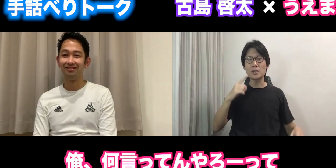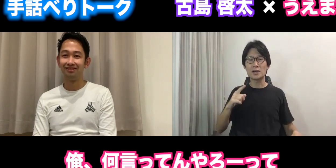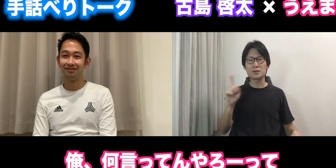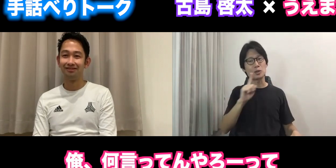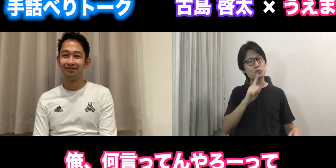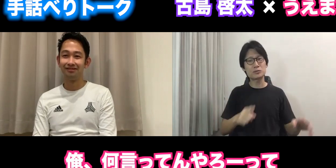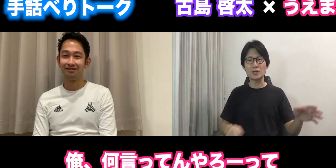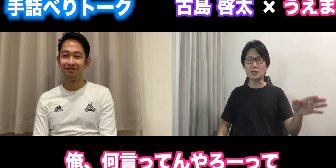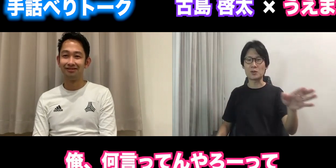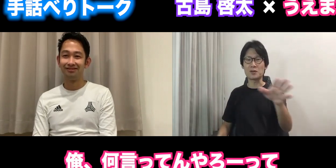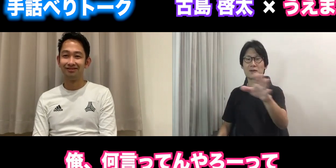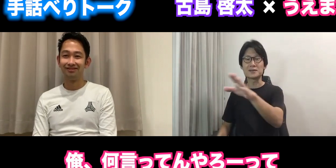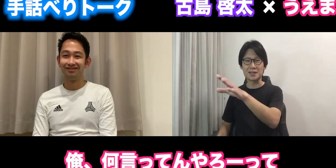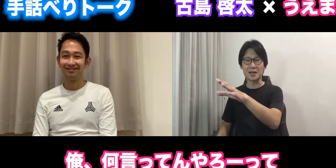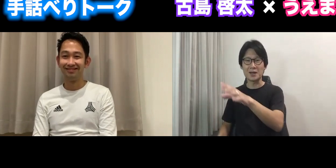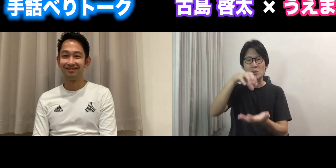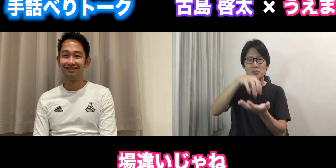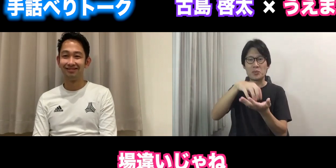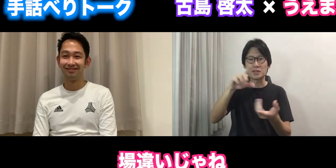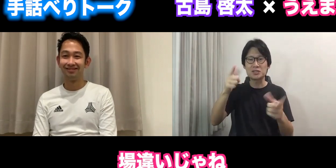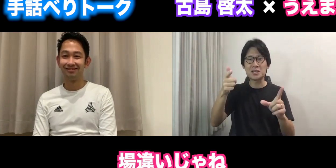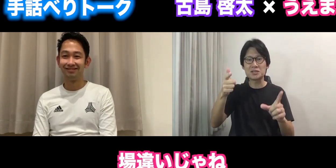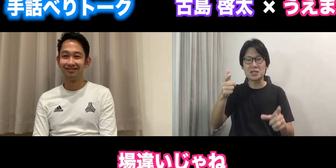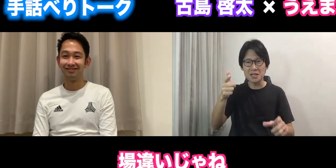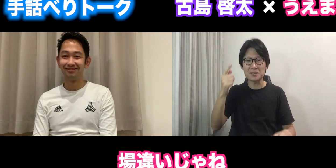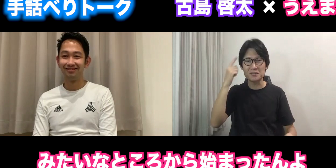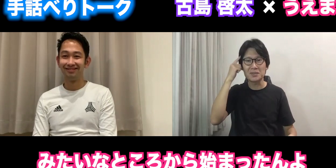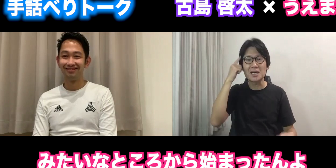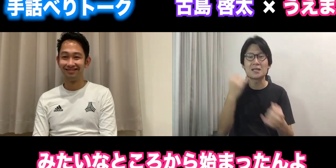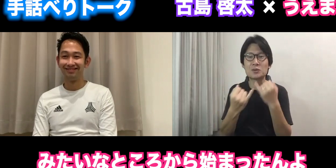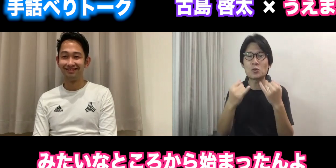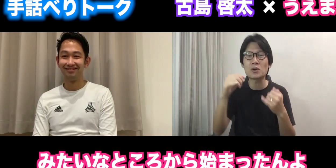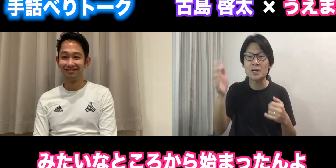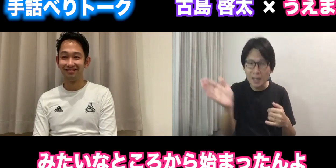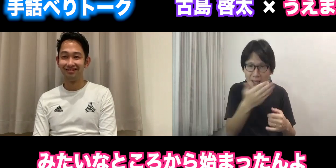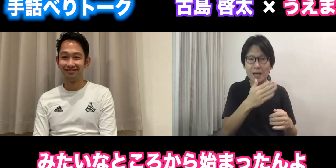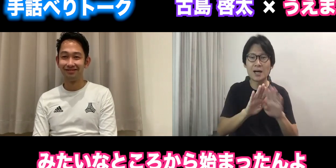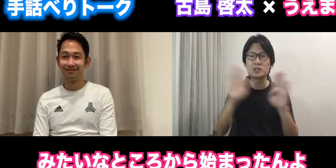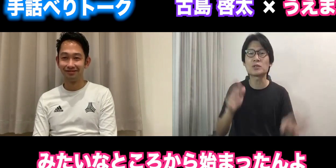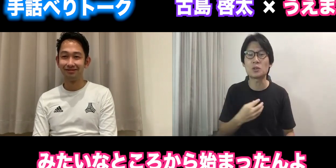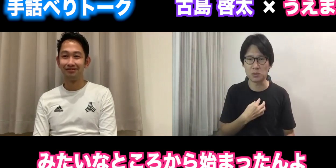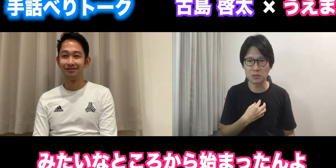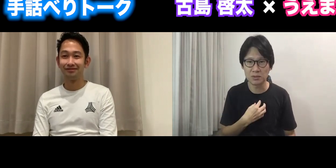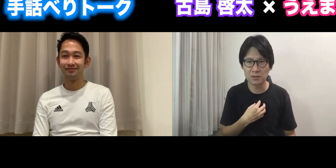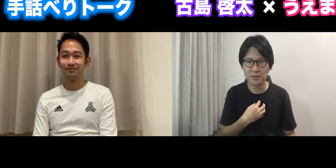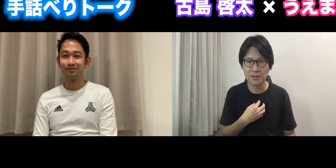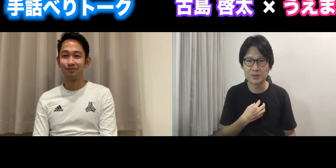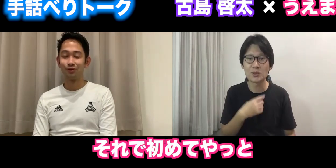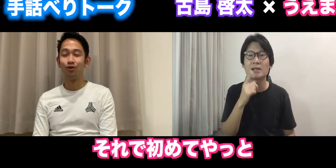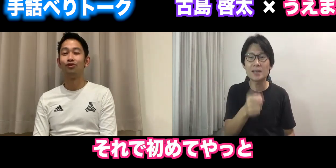何言ってやろうっては茅下みたいな気分から始まったルーンそれ姉